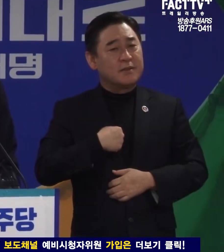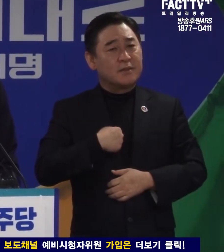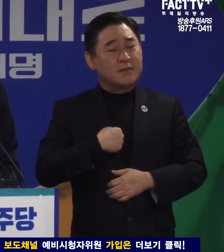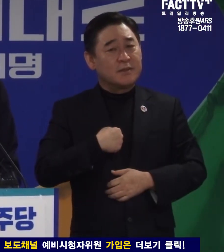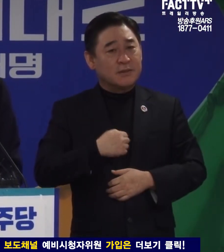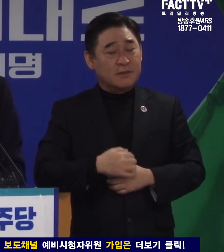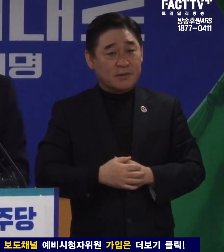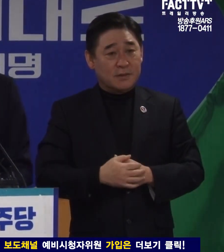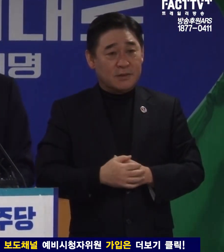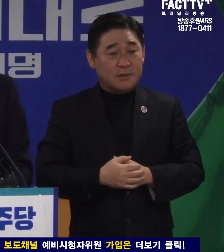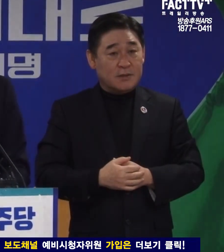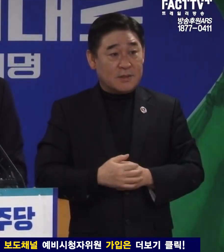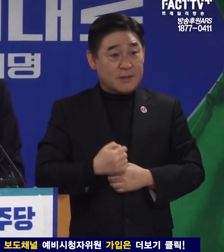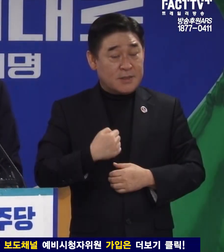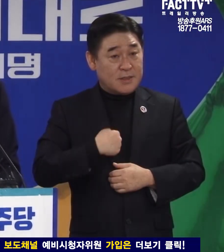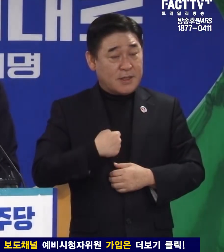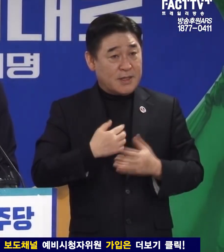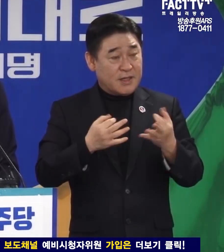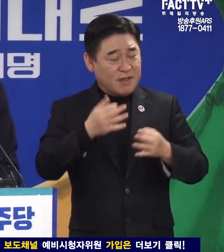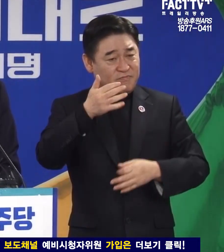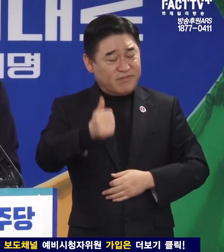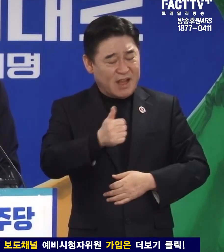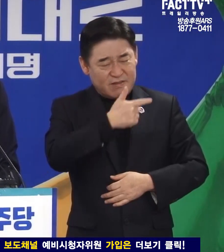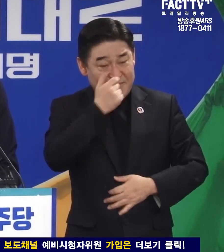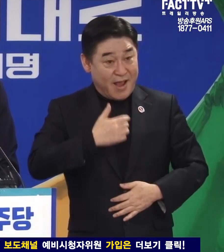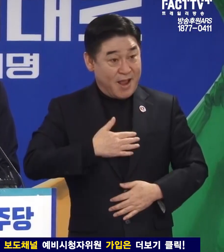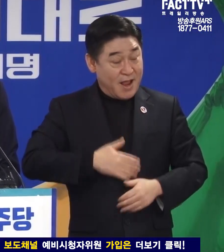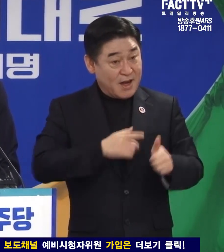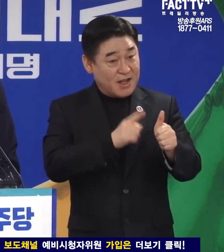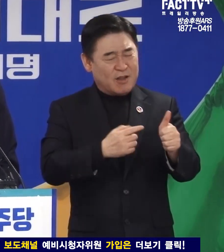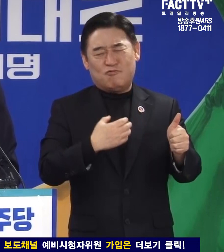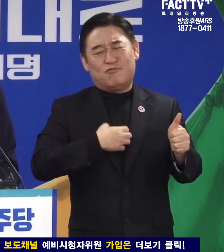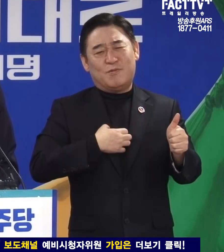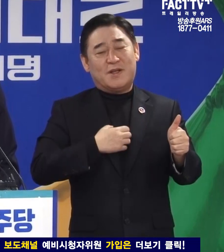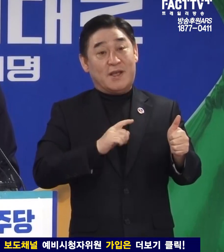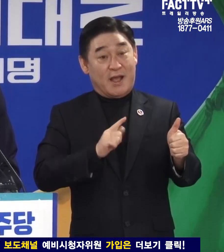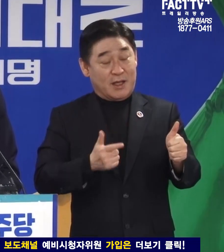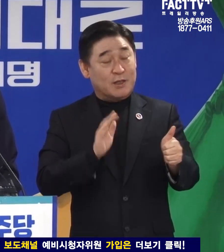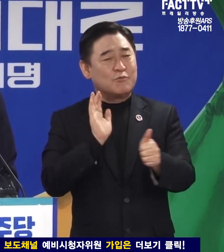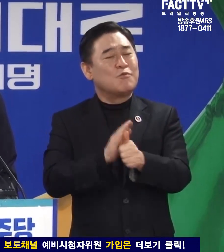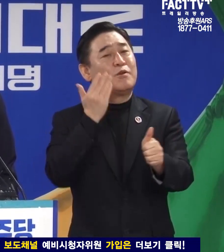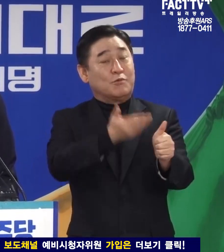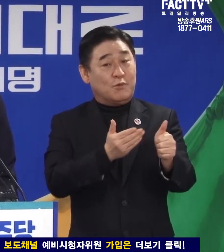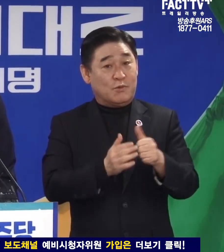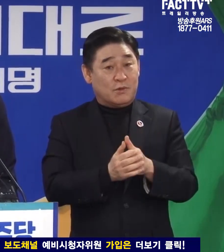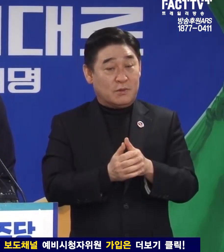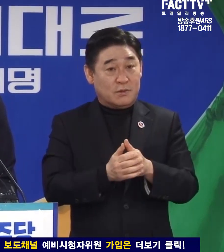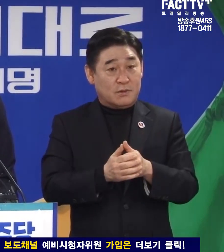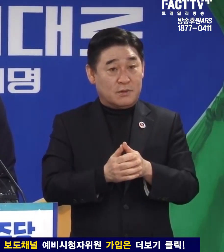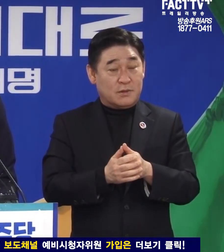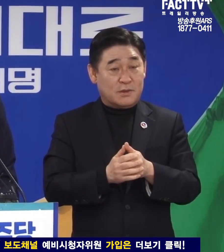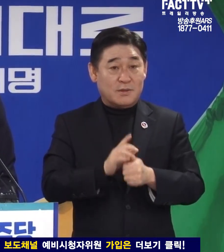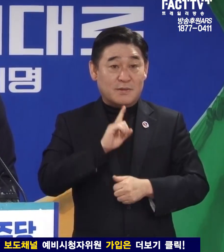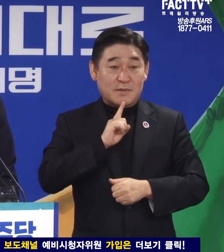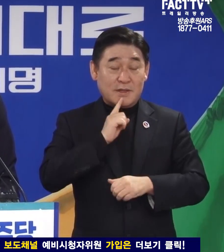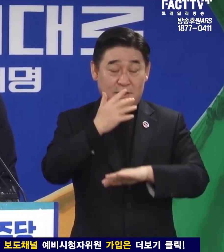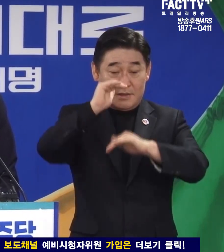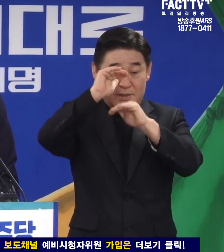잡으면서 내가 우리 김부장 잘 아는데 위험하지 않게 해. 라고 하는